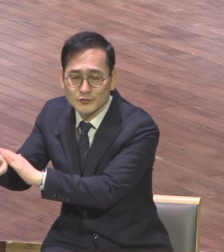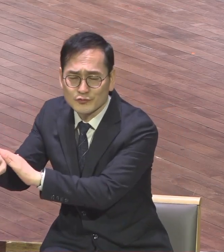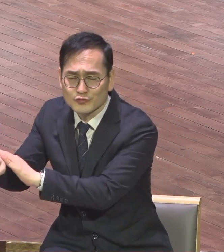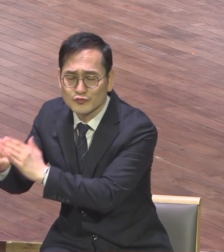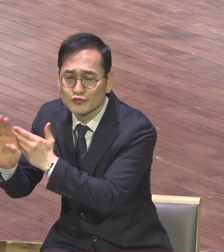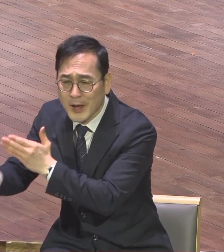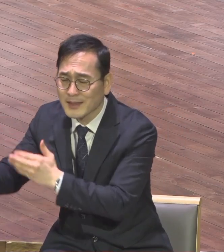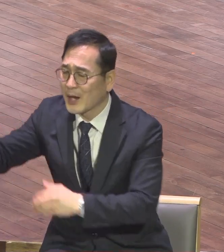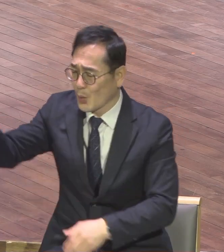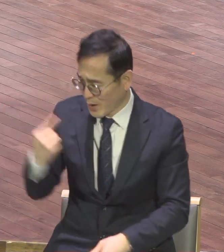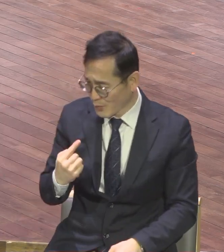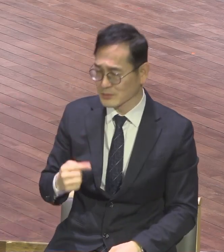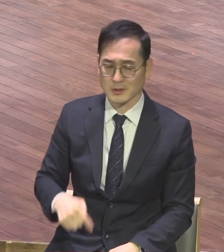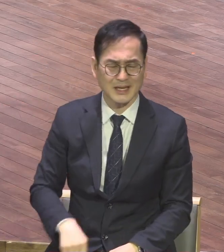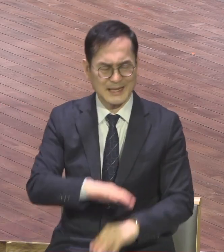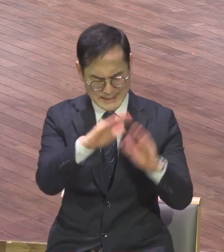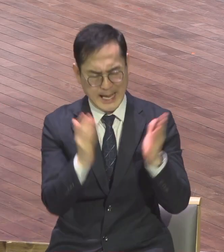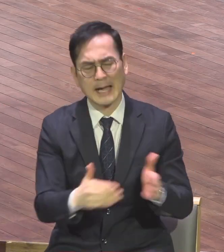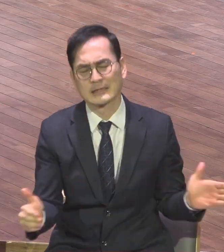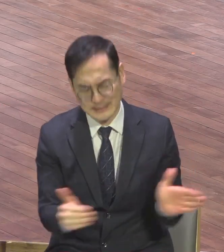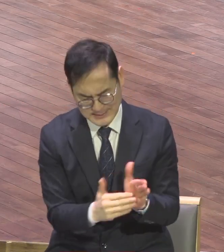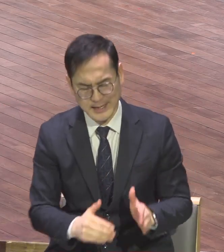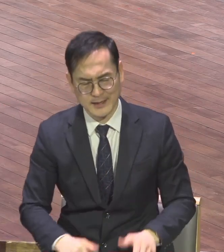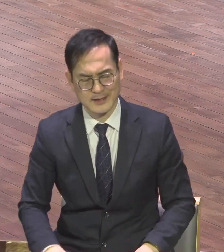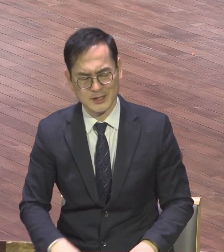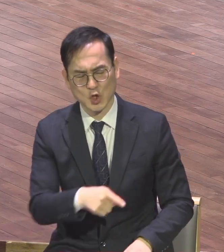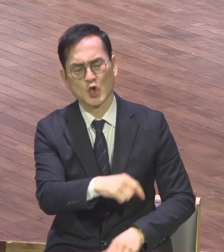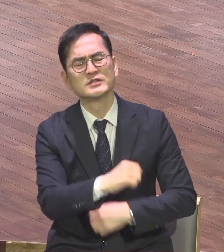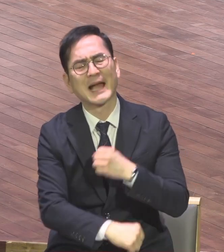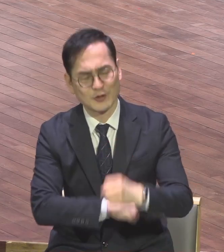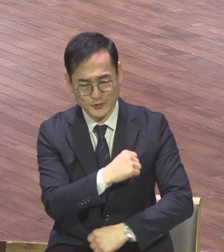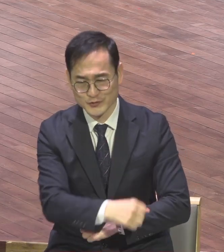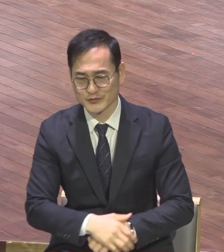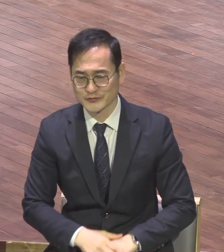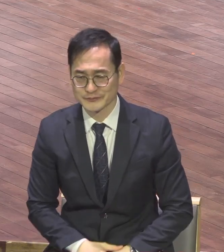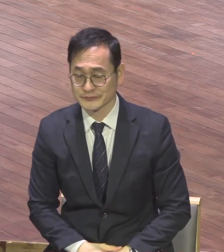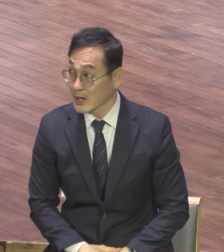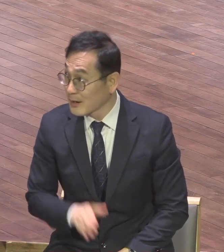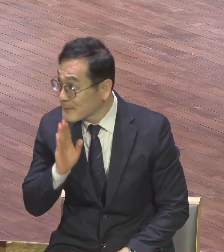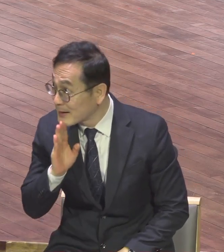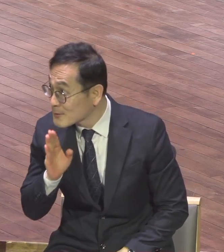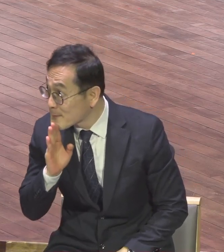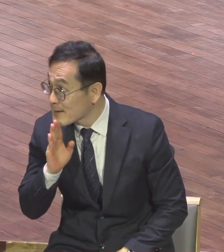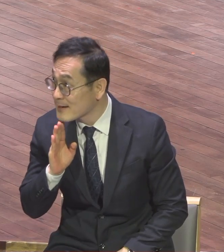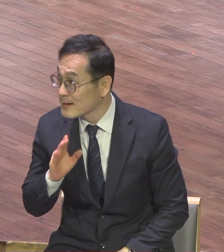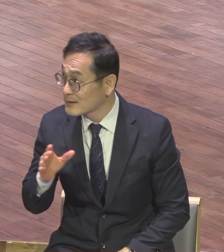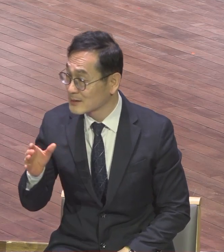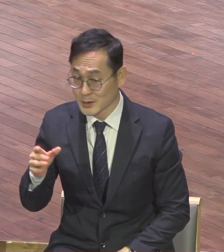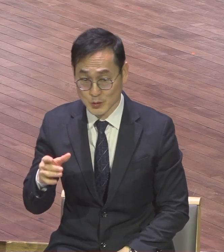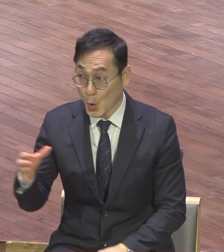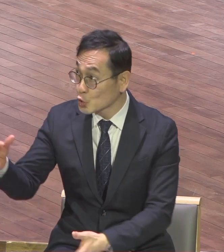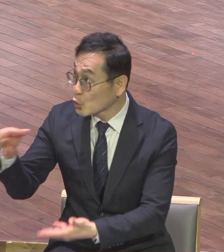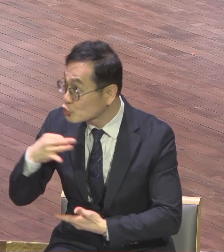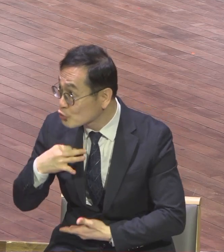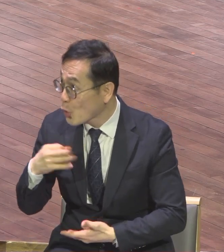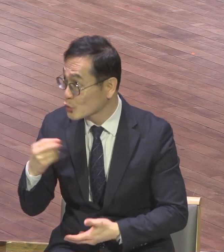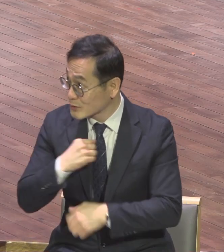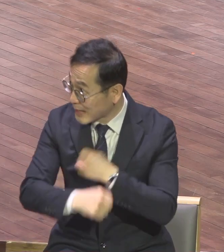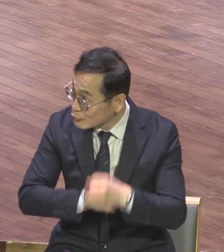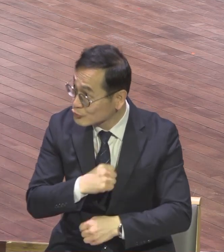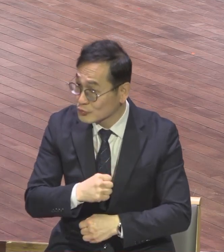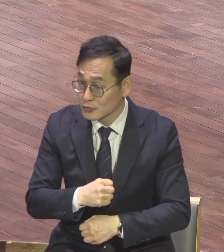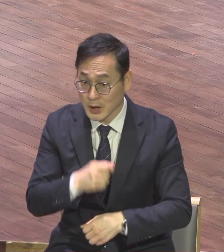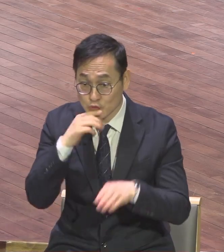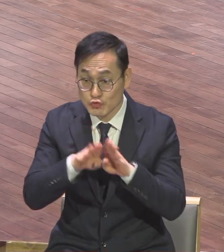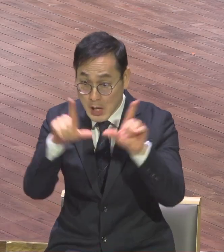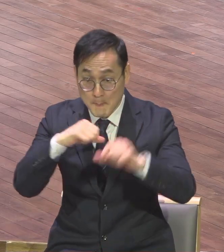뭐 맛있는 것도 먹으러 가고 뭐 TV도 보시고 교회 친구들하고 맛있는 거 먹고 오라고 용돈도 주시고 그러니까 뭐 저는 좋은 거 좀 뭐가